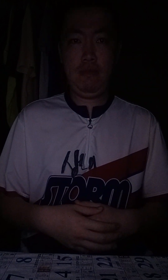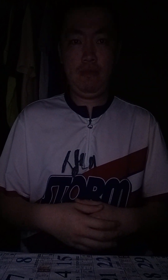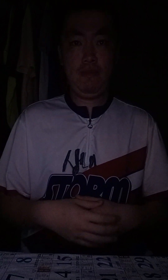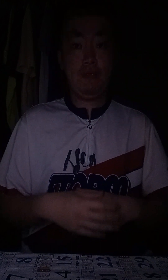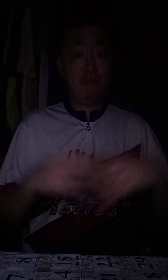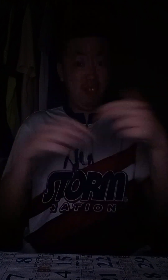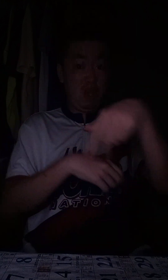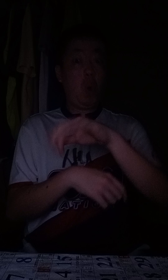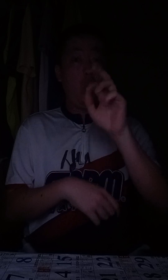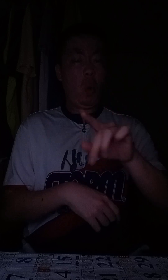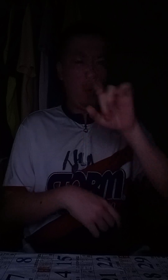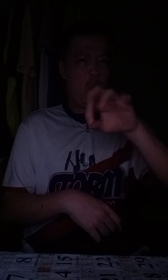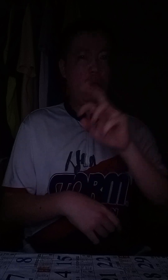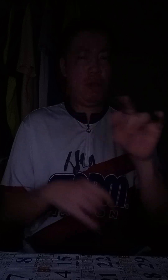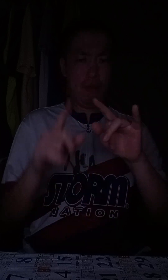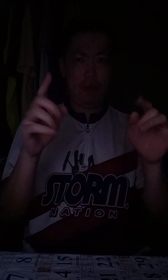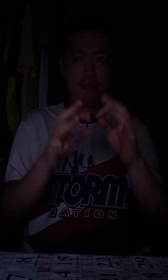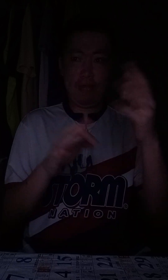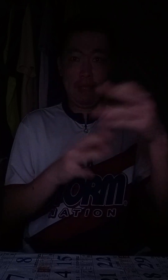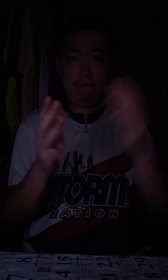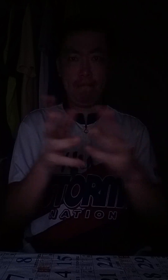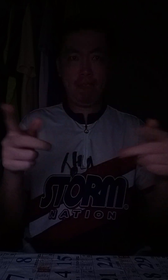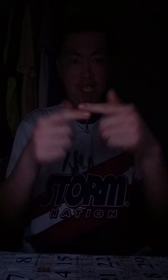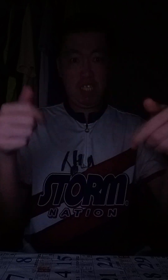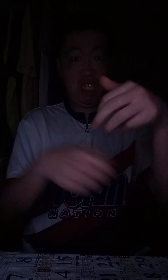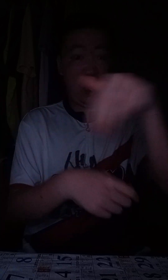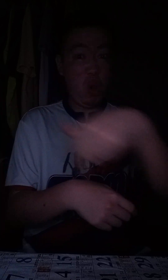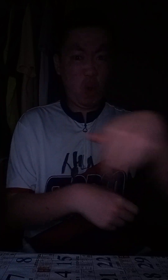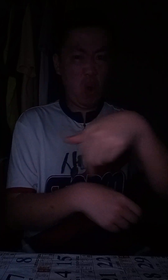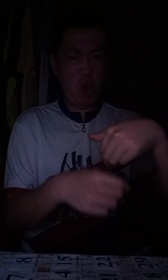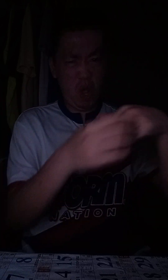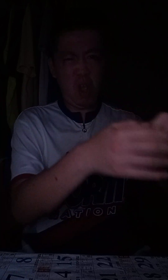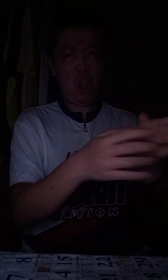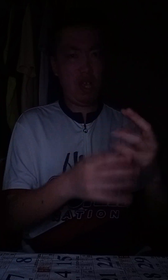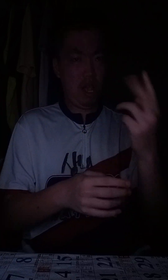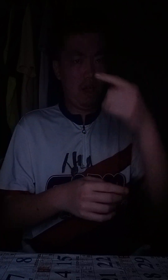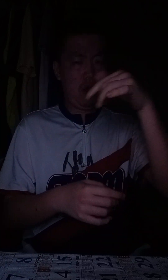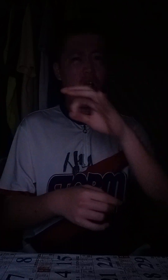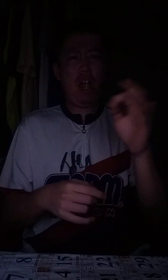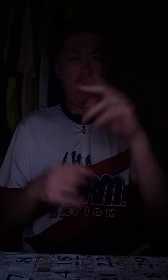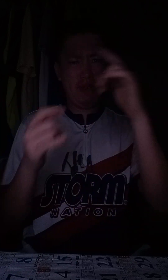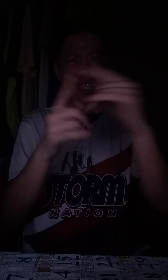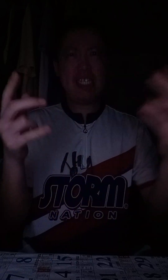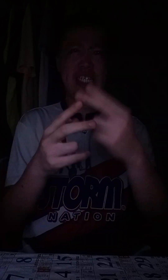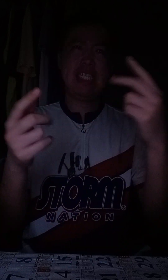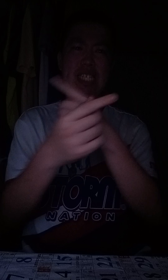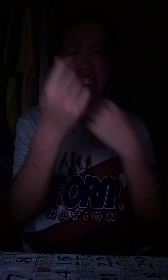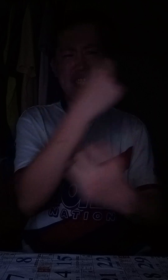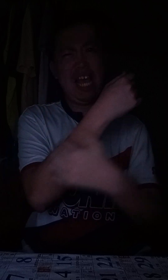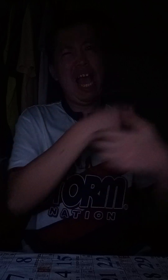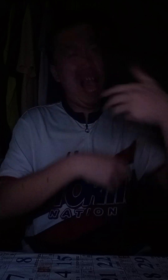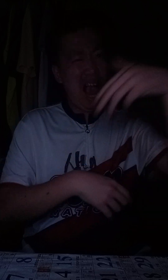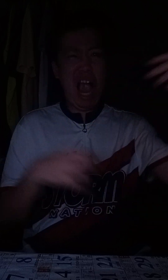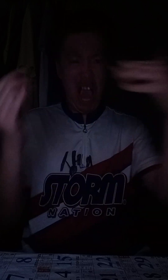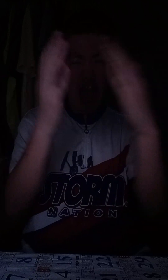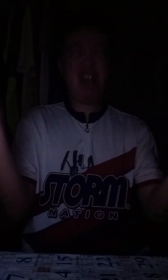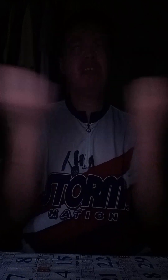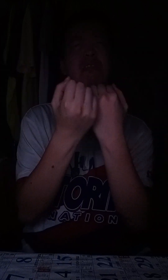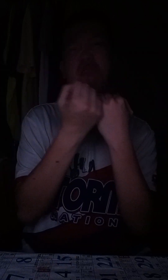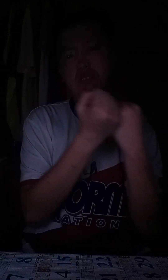어제 오후 6시 반쯤 부산 진역에서 전동차를 타려던 30대 여성 2명이 갑자기 닫힌 문에 끼었습니다.